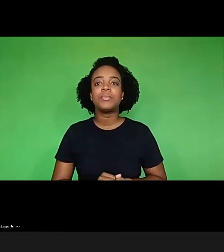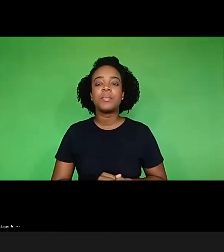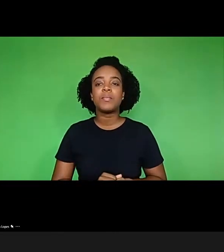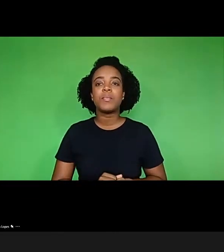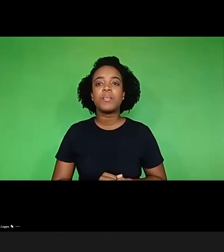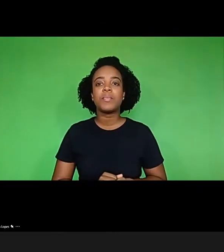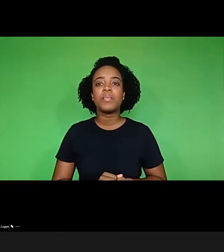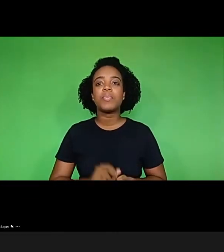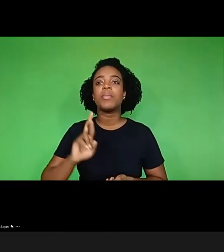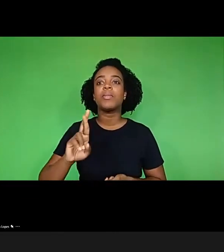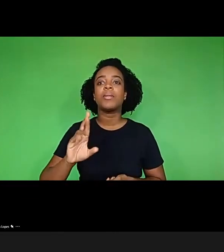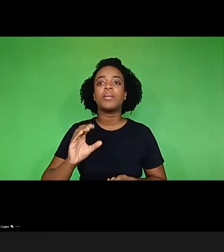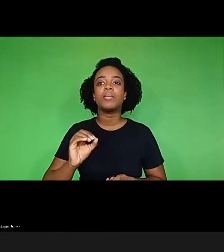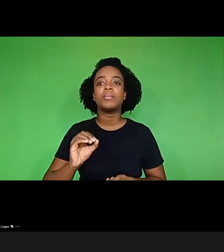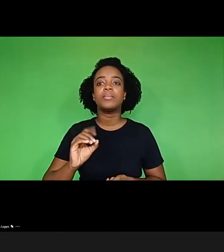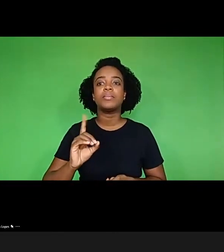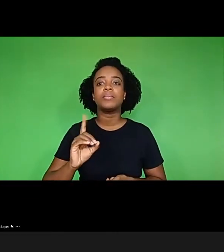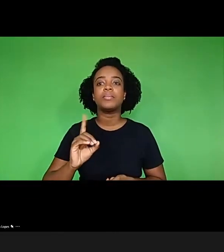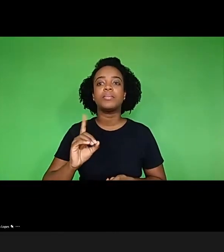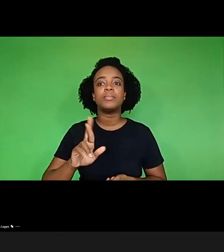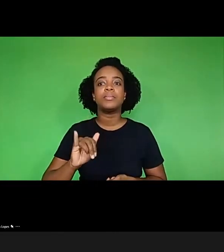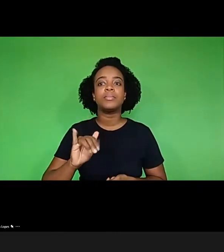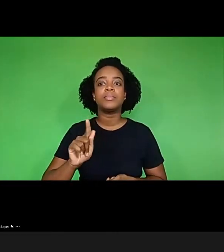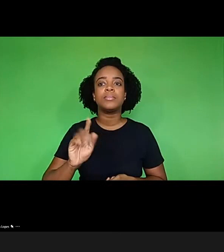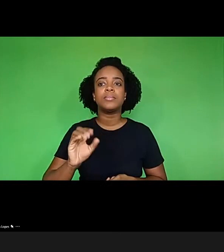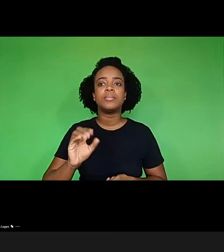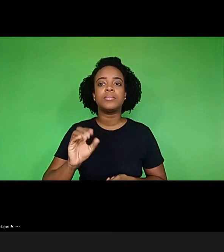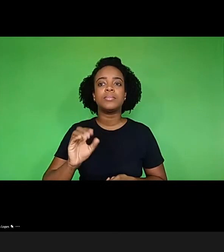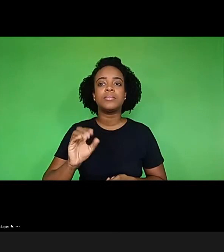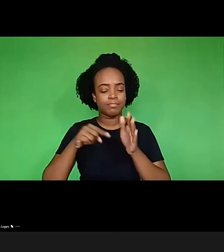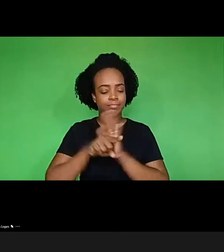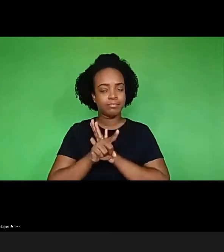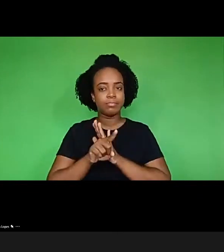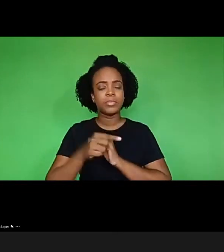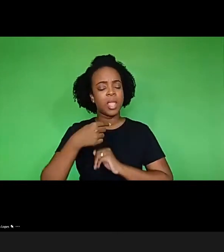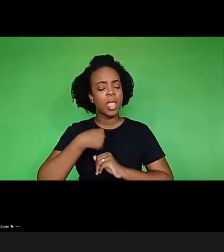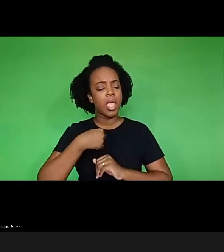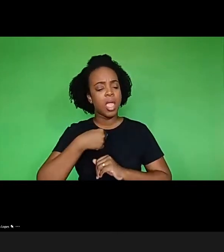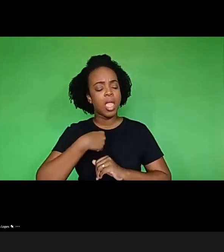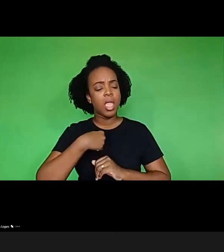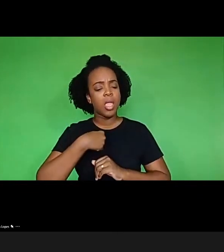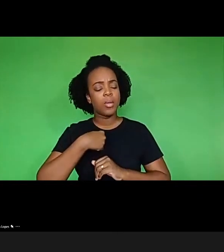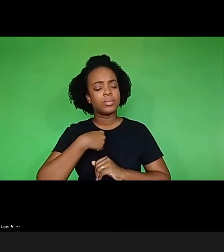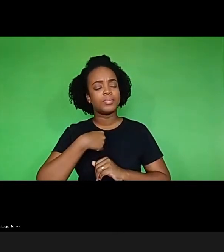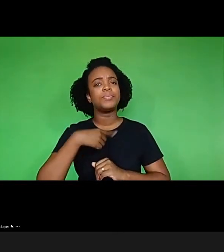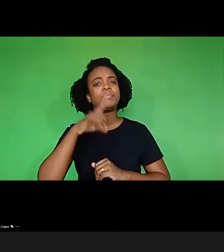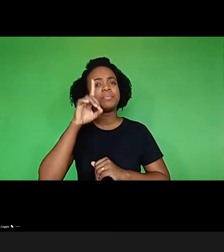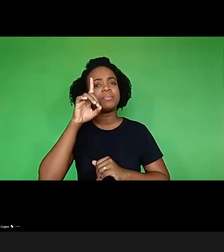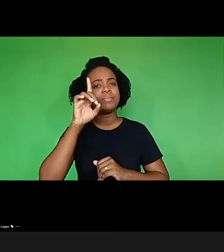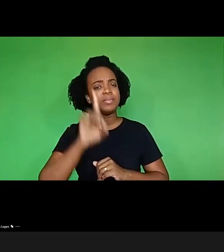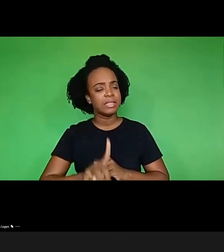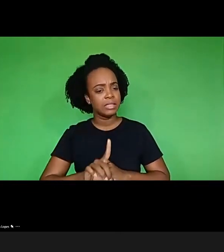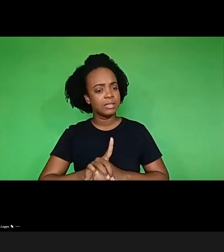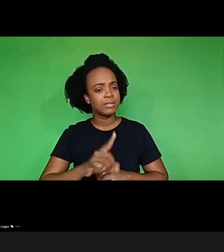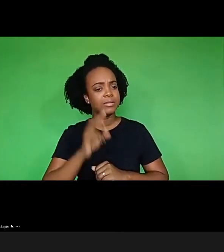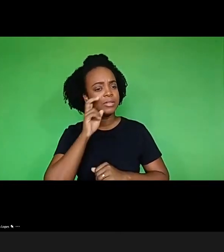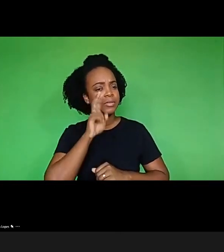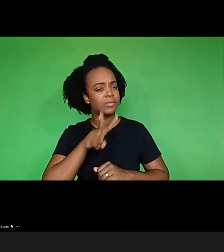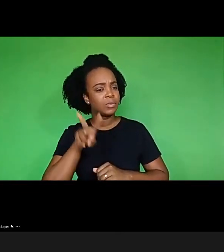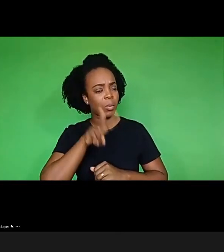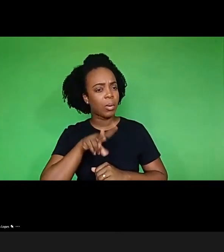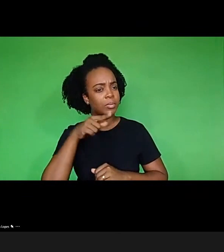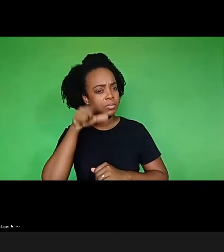Rodrigo pergunta: como eu, com deficiência visual, posso estar acessando as plataformas onde haverão